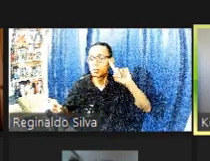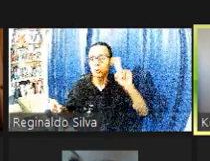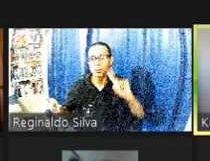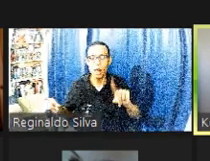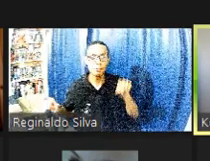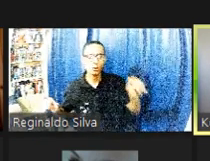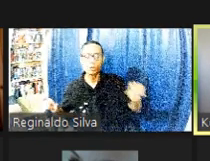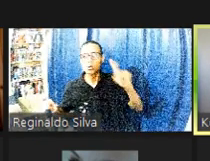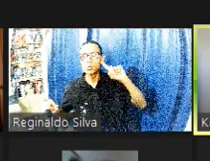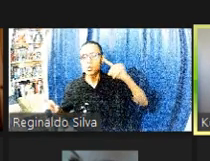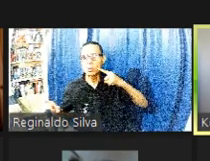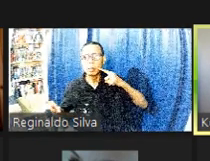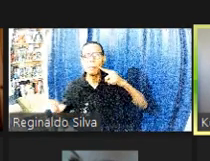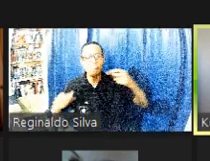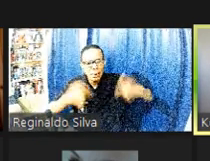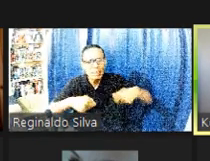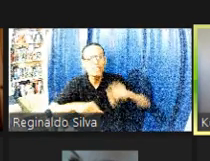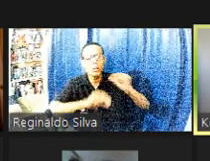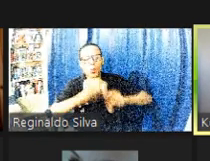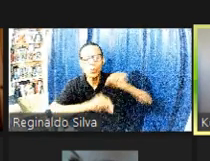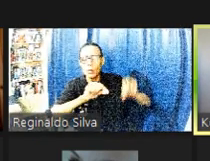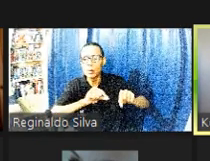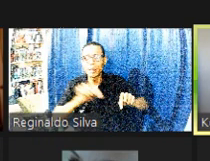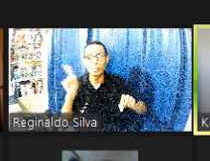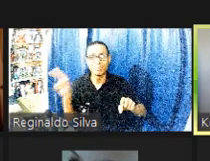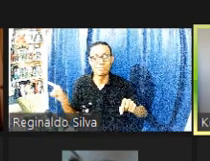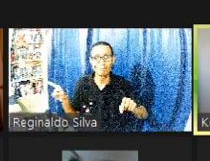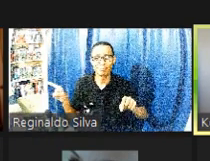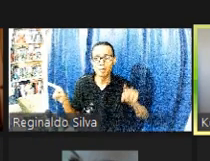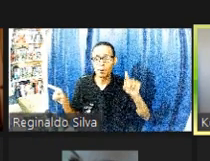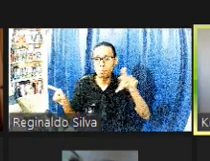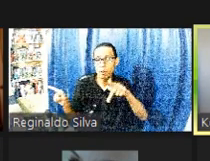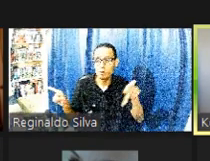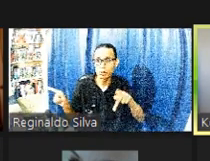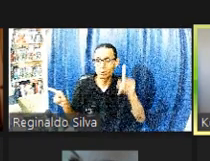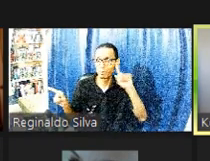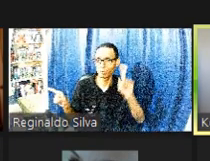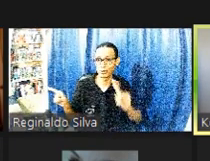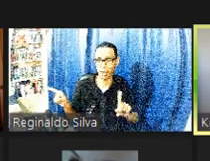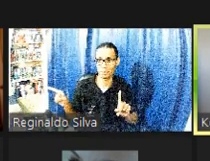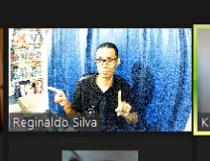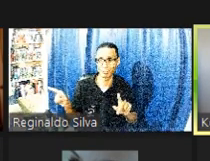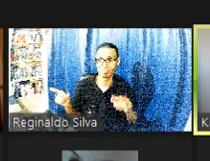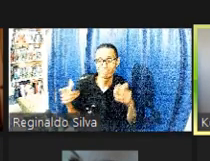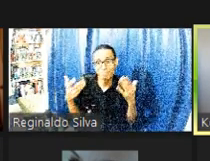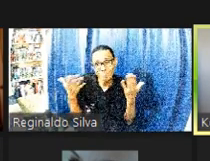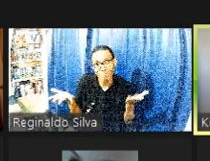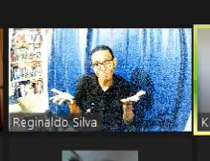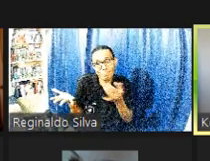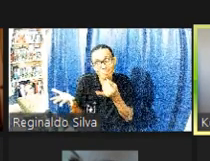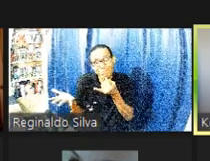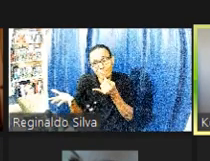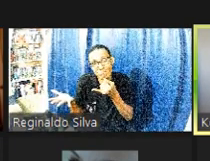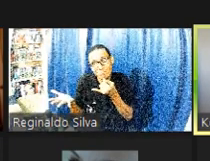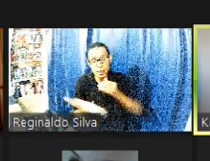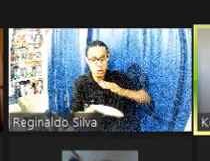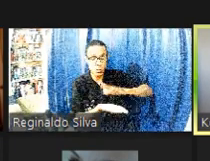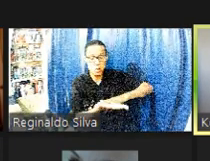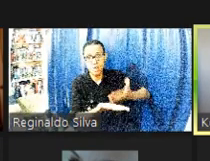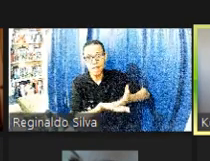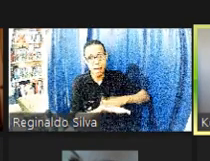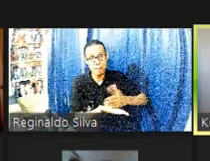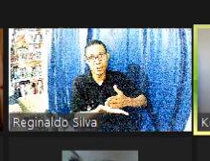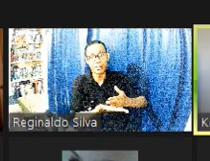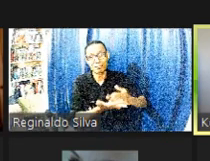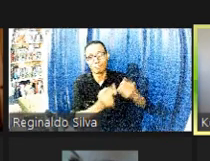profissionais técnicos, é que acabamos nos responsabilizando por essa construção.